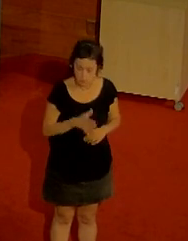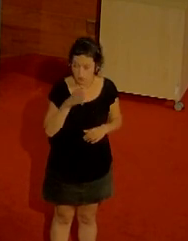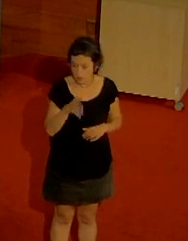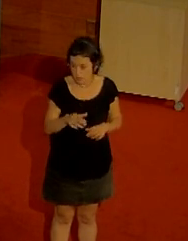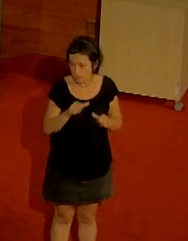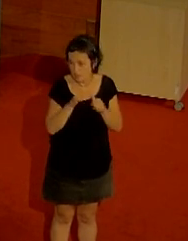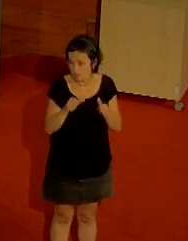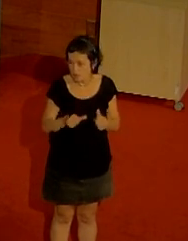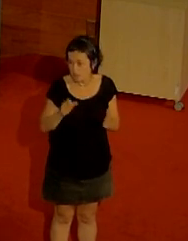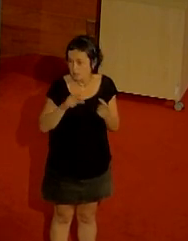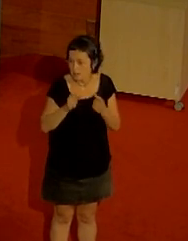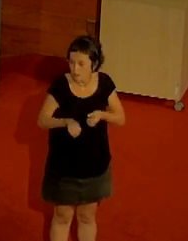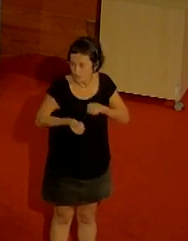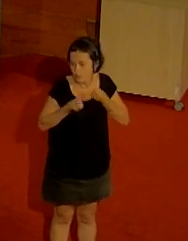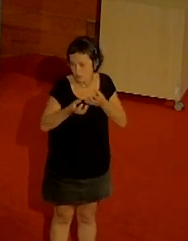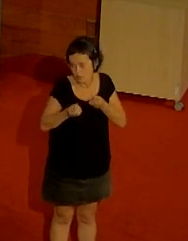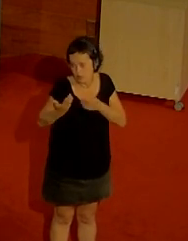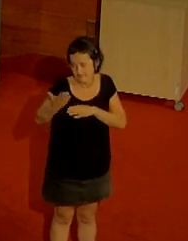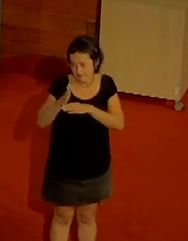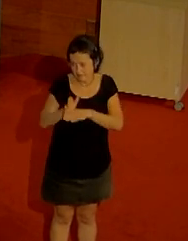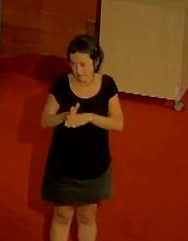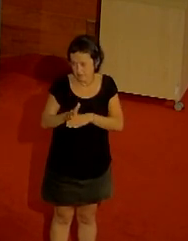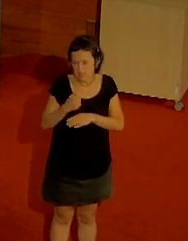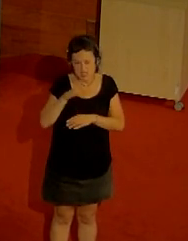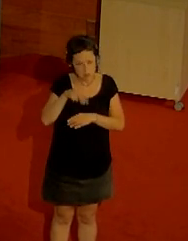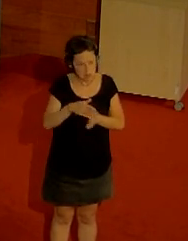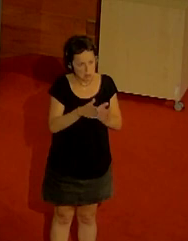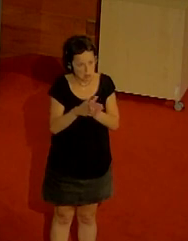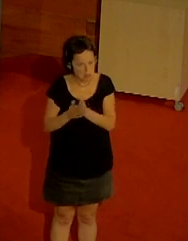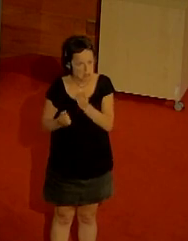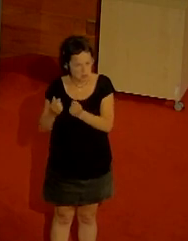que hacen muchísimas otras cosas que creo que son interesantes y